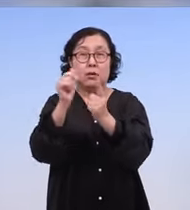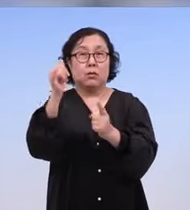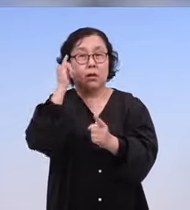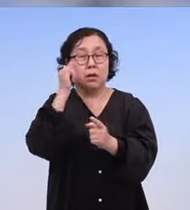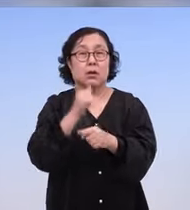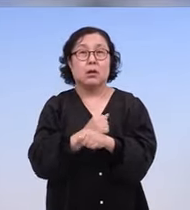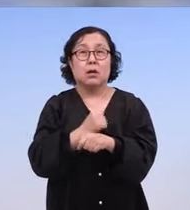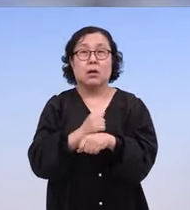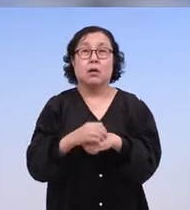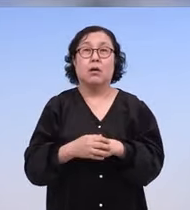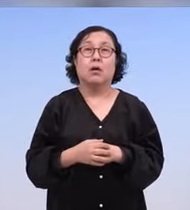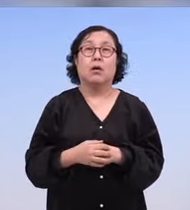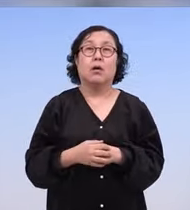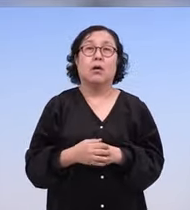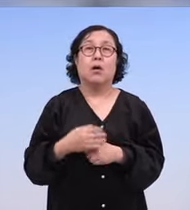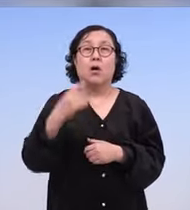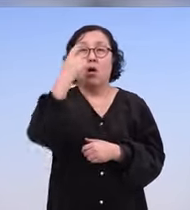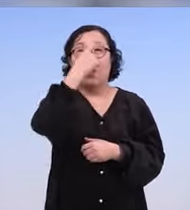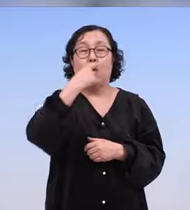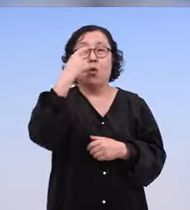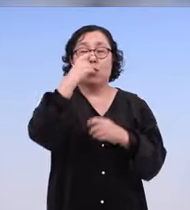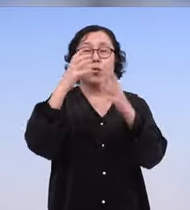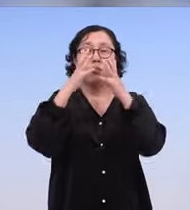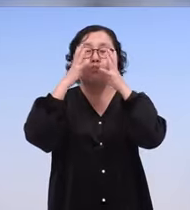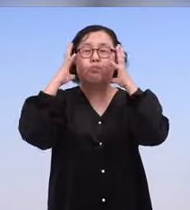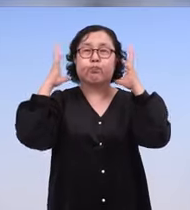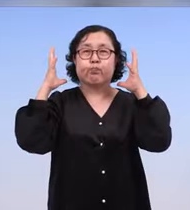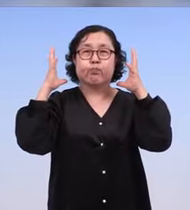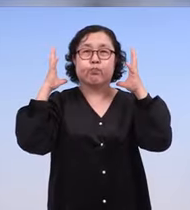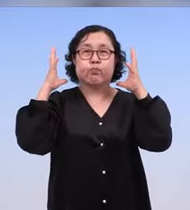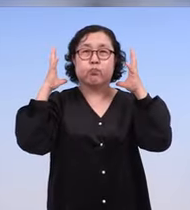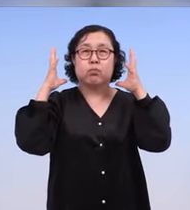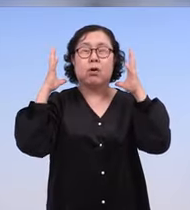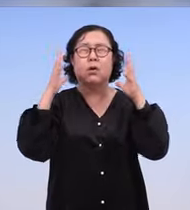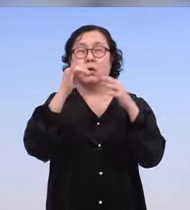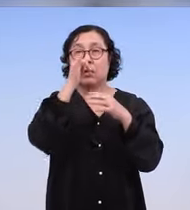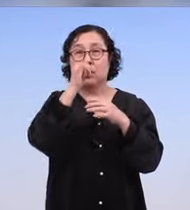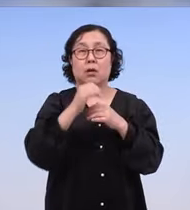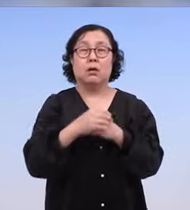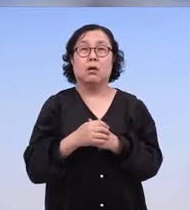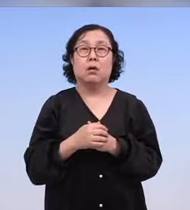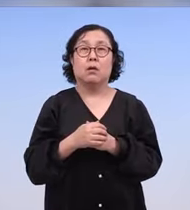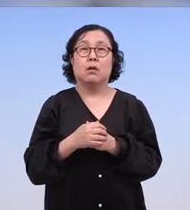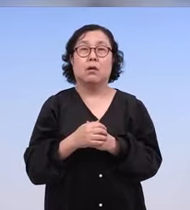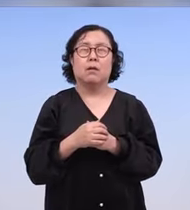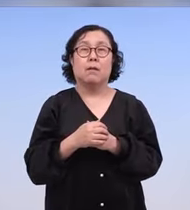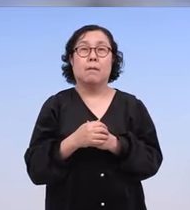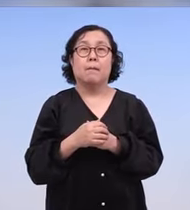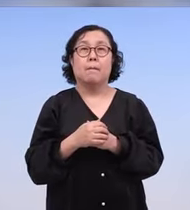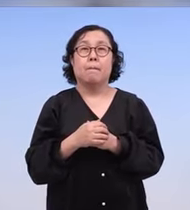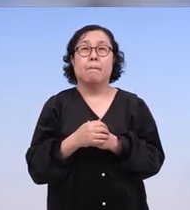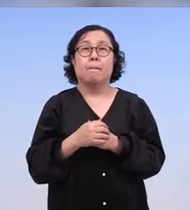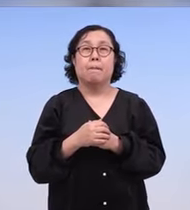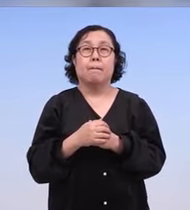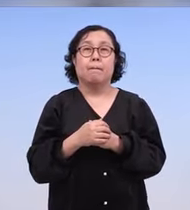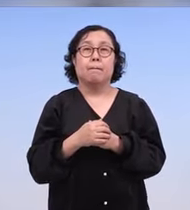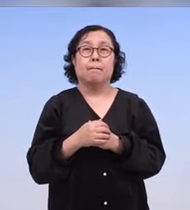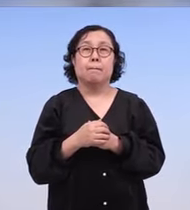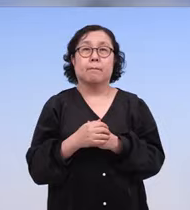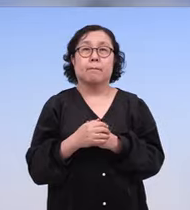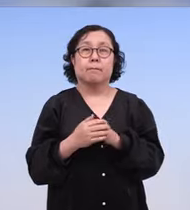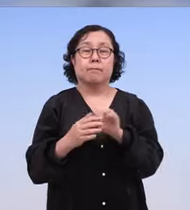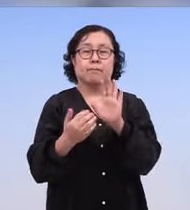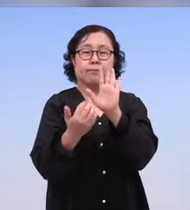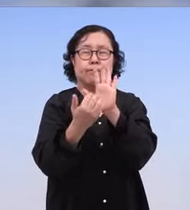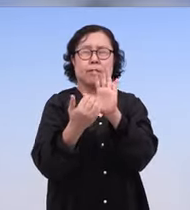싶겠습니까? 그 자매 표현으로 얼굴이 그 풍선 아줌마처럼 얼굴이 이렇게 부어 있고 막, 그래서 계속